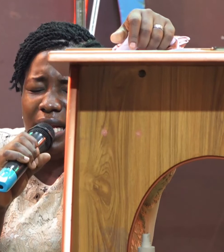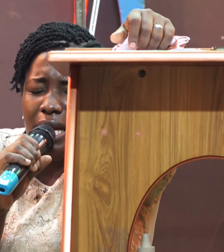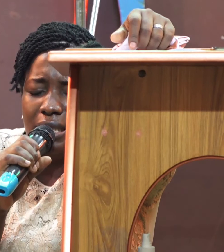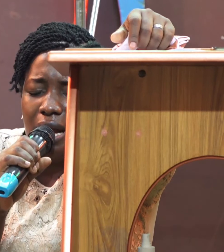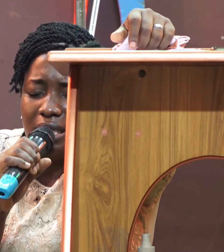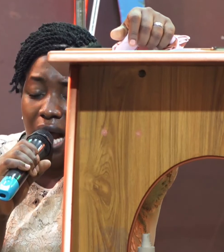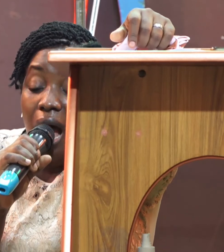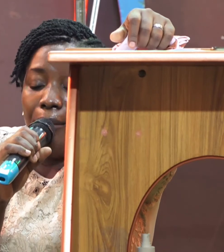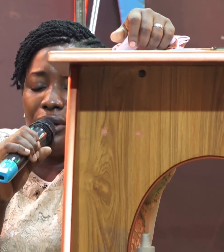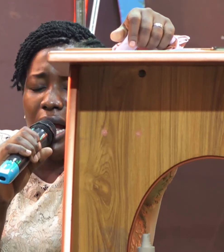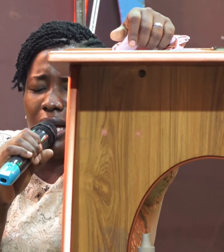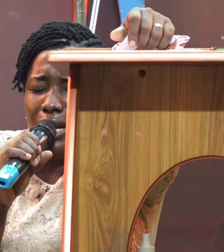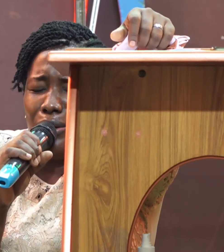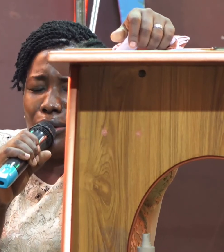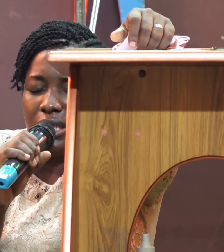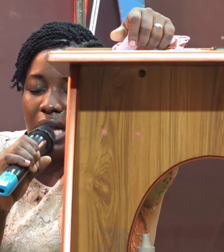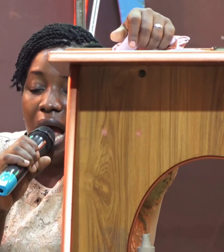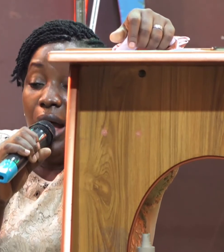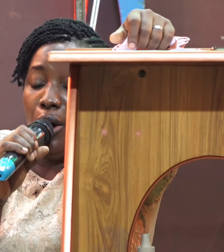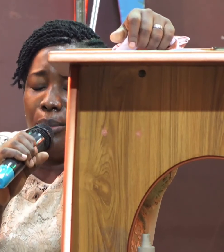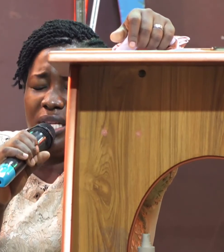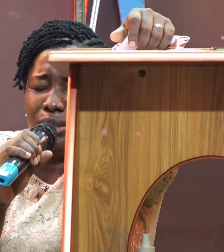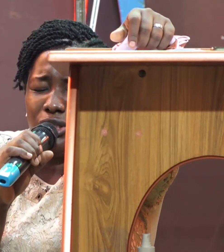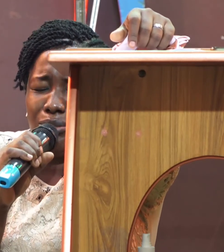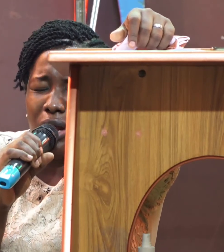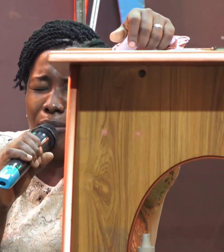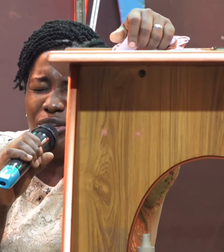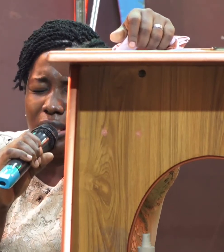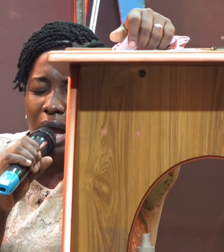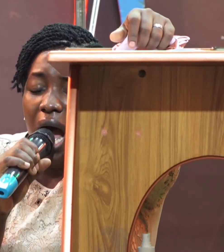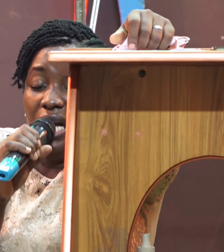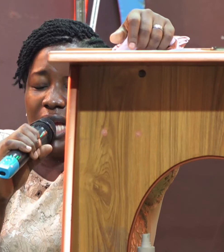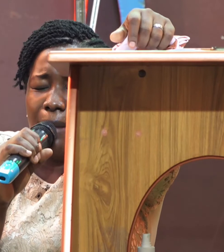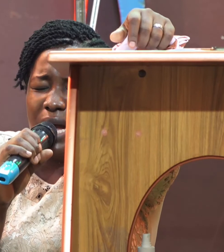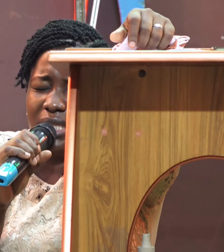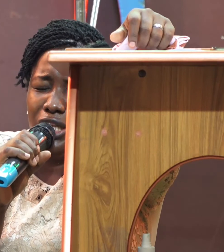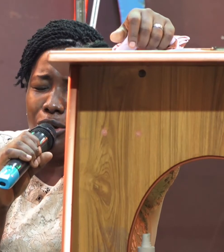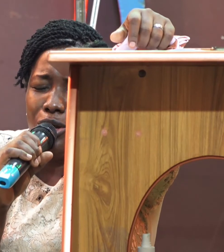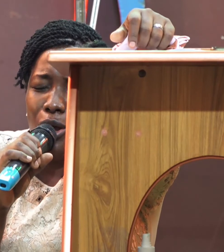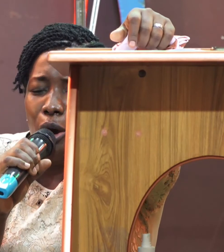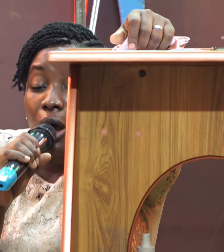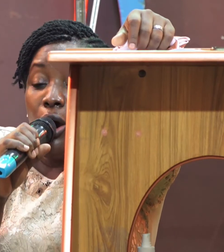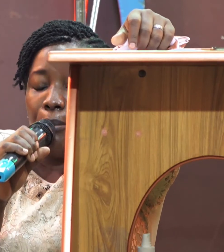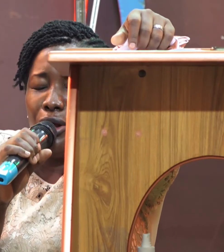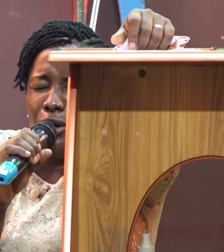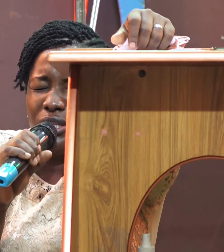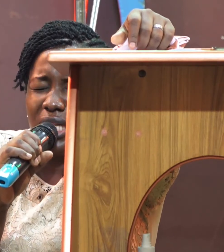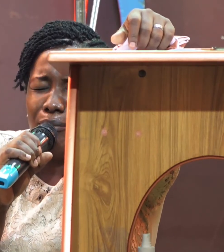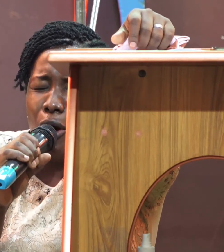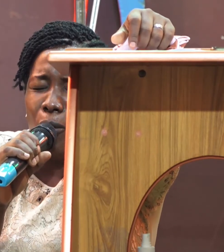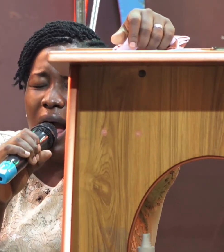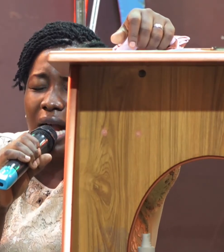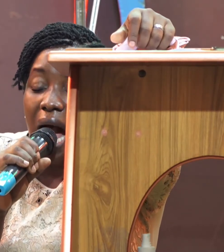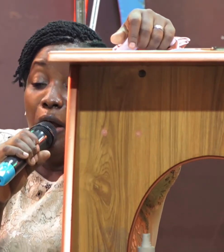Kweka ilide tata. Munange longosa. Obu enzivu sivuka mumutima. Yamba singo yo. Omu